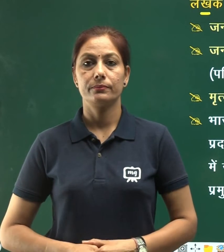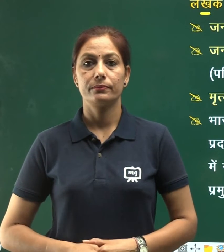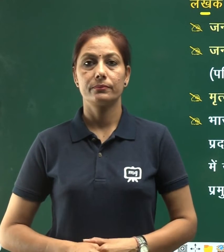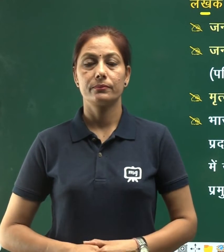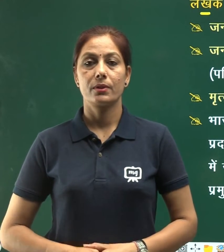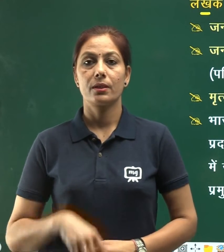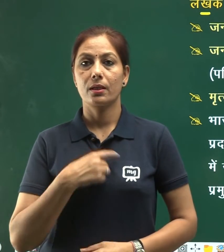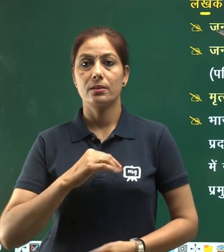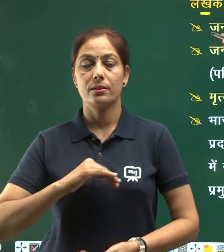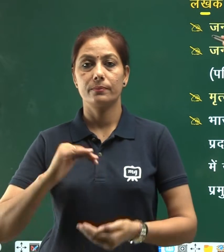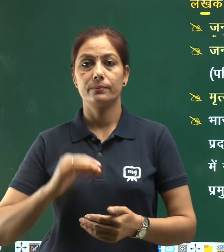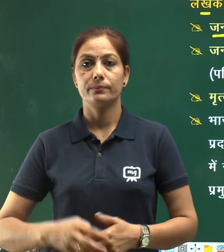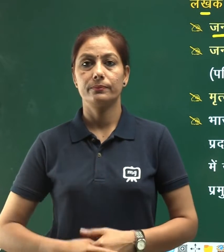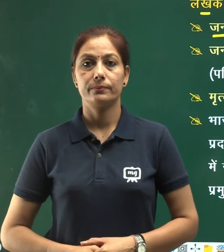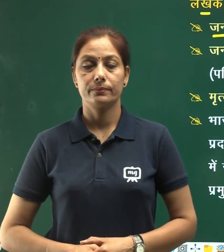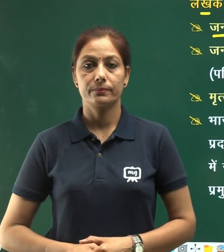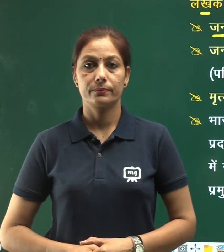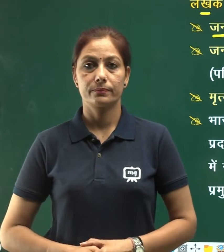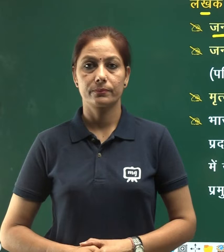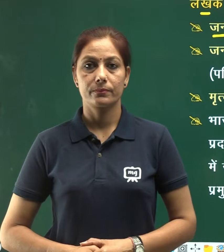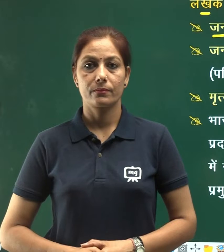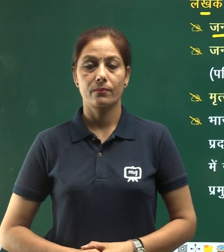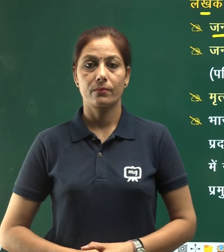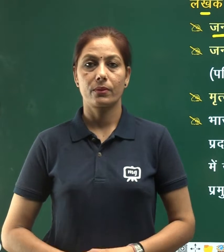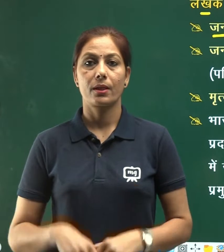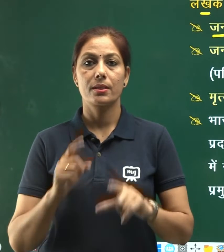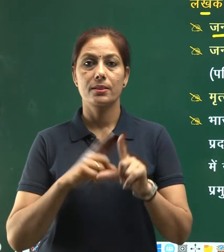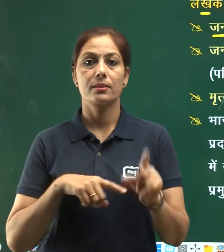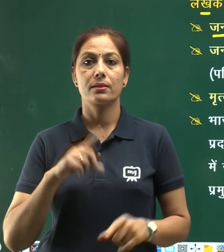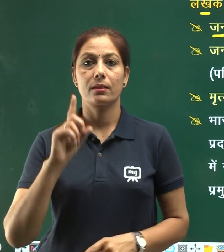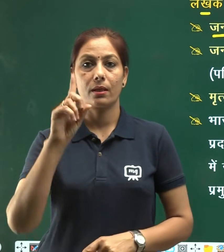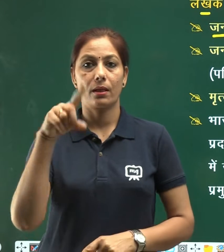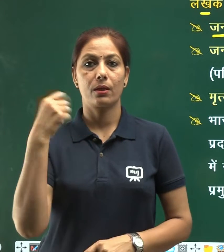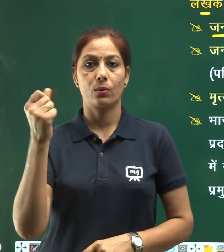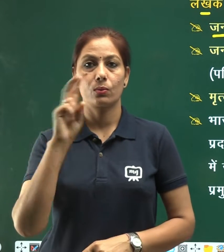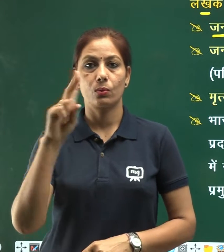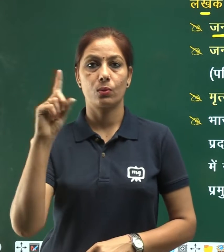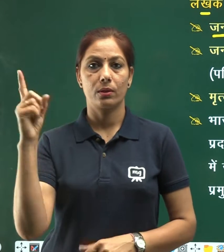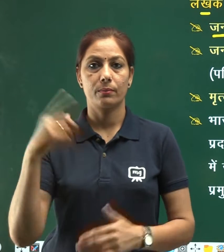इनका जन्म सन 1921 में हुआ।